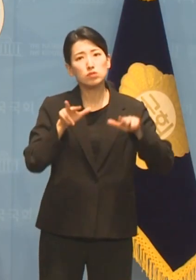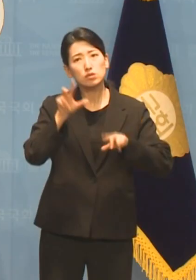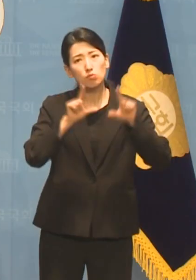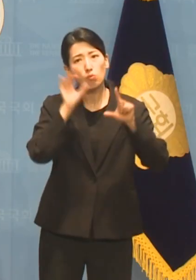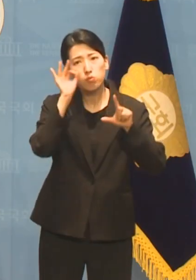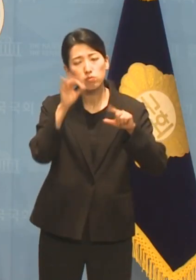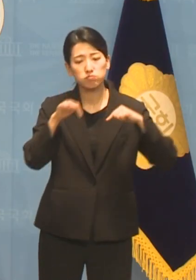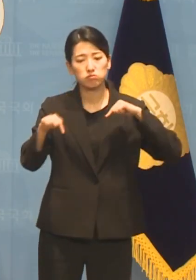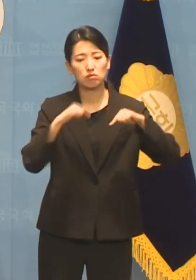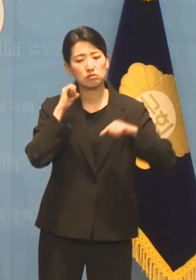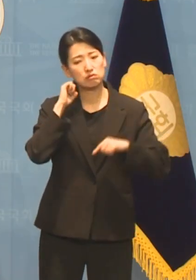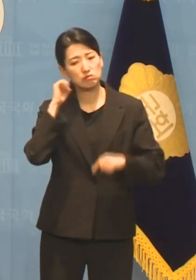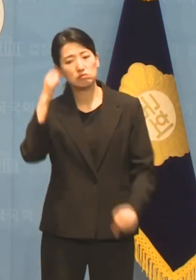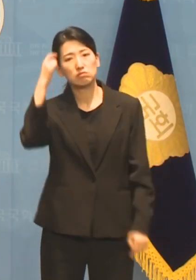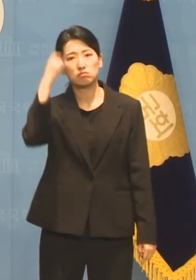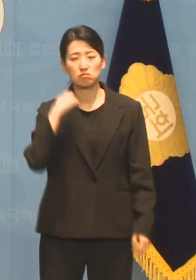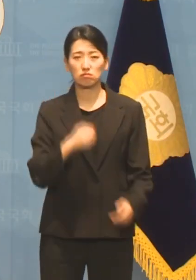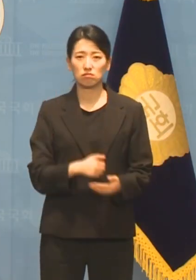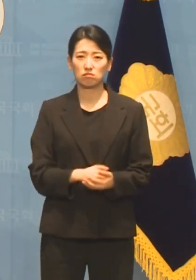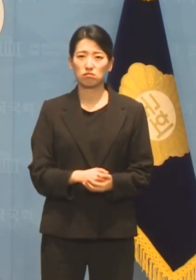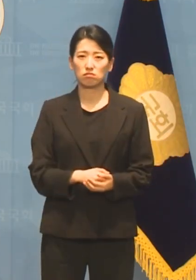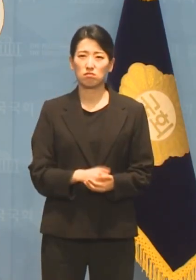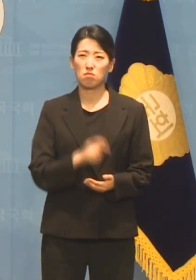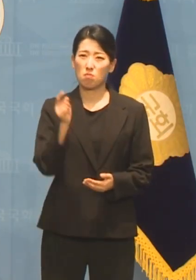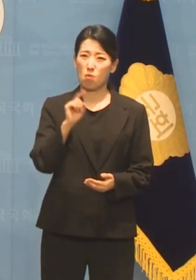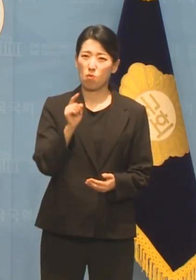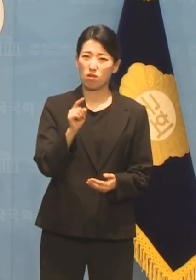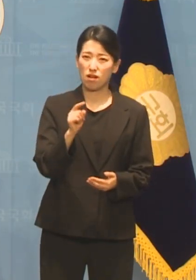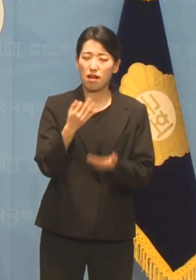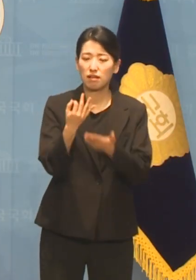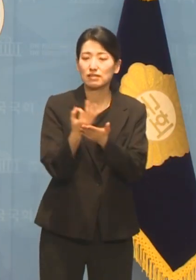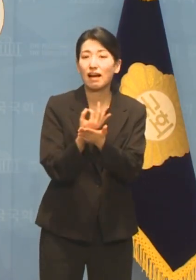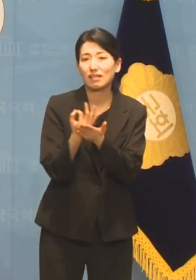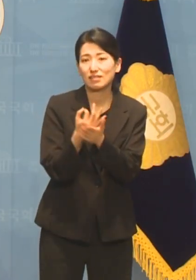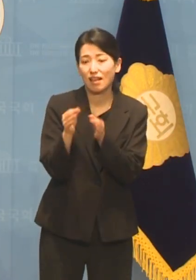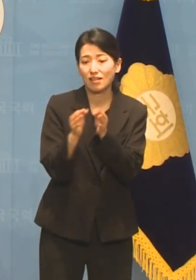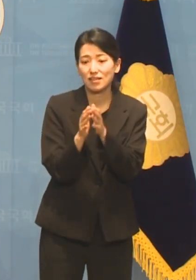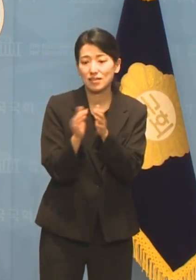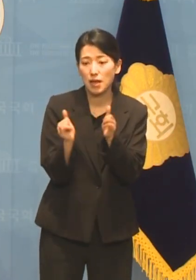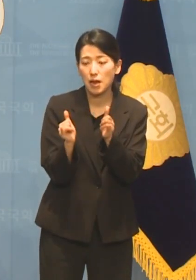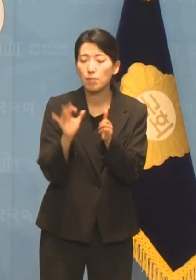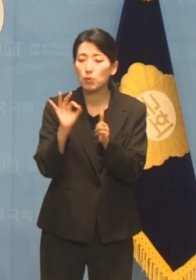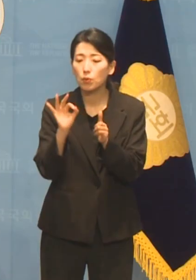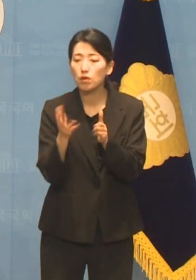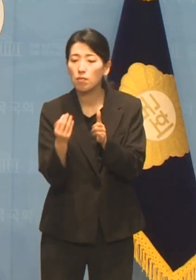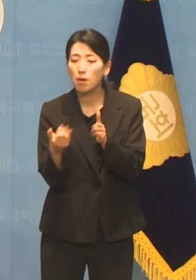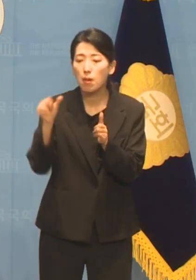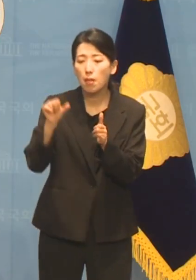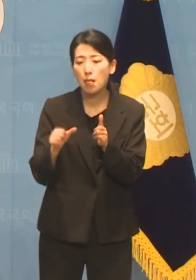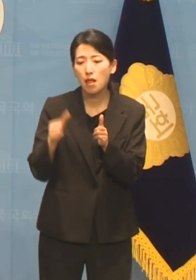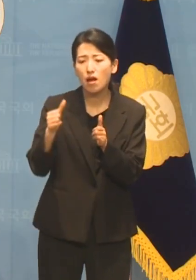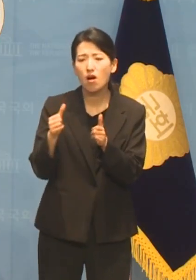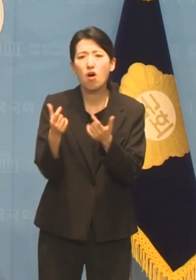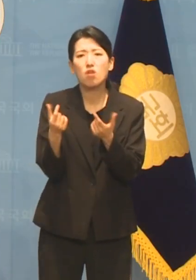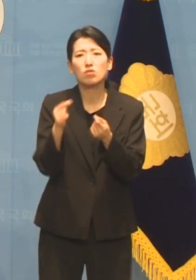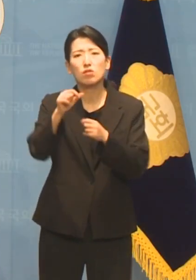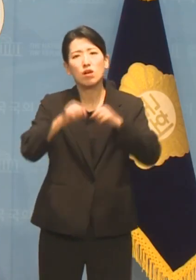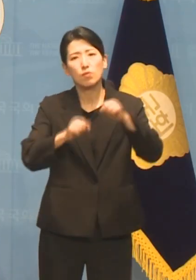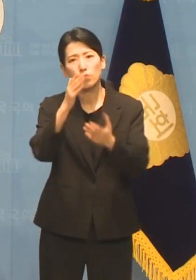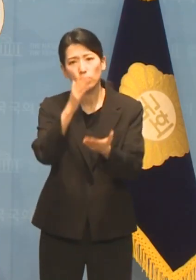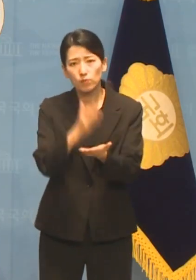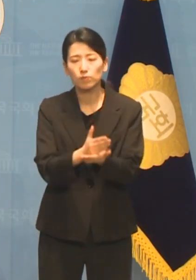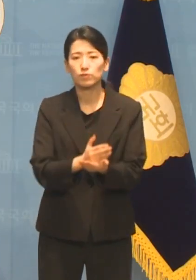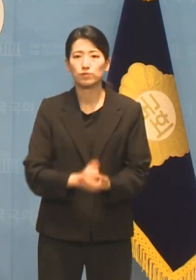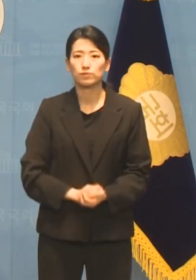어떻게 보면 한낱 장사꾼의 흥정 같은 속 좁은 행위로 보이는 행위입니다. 헌재가 한